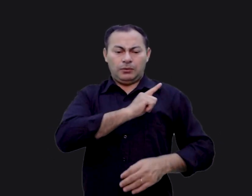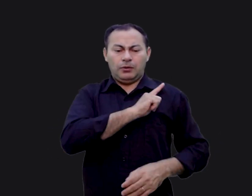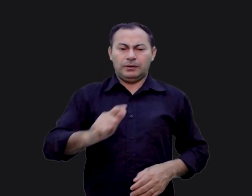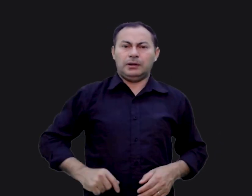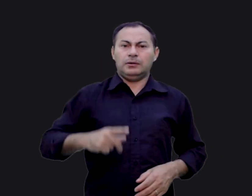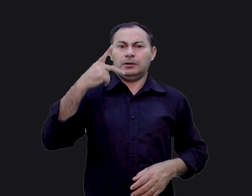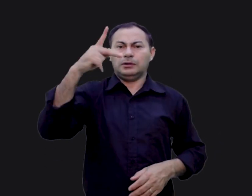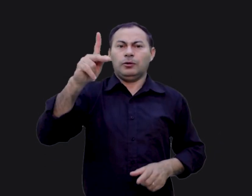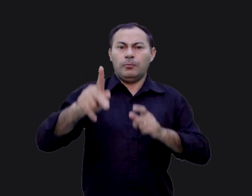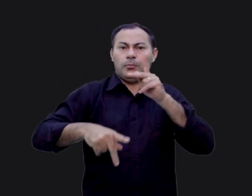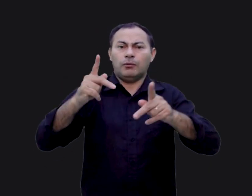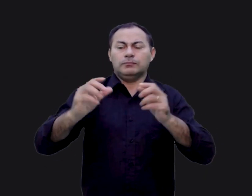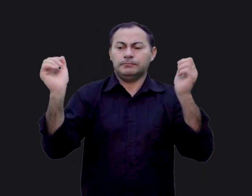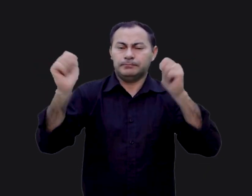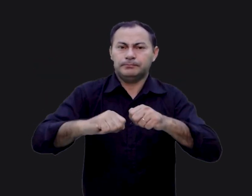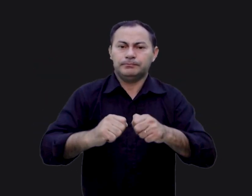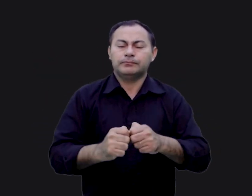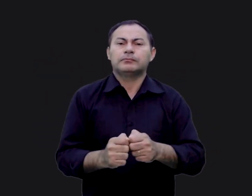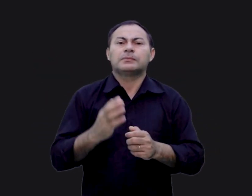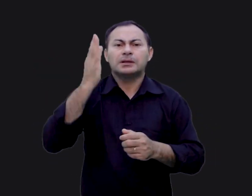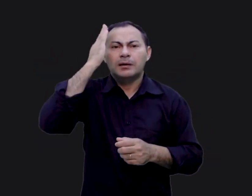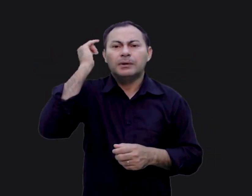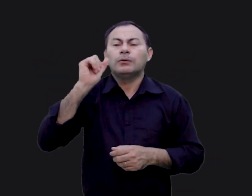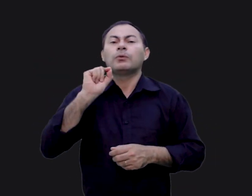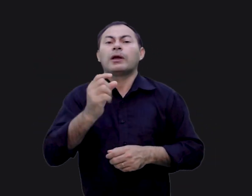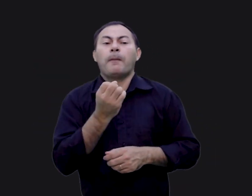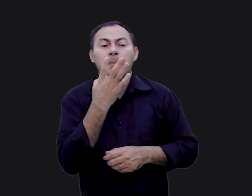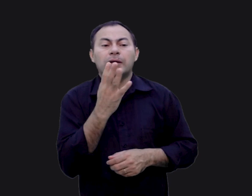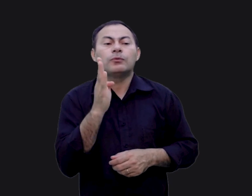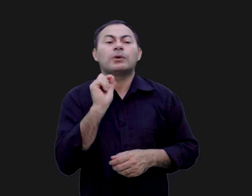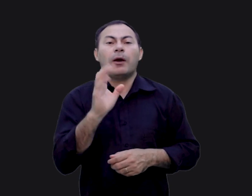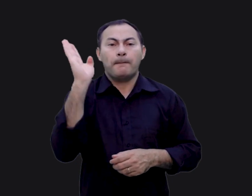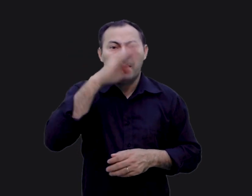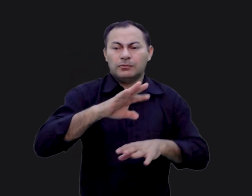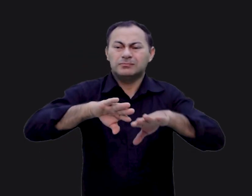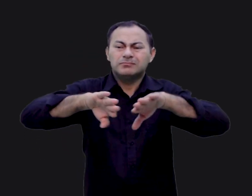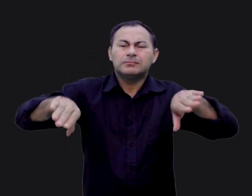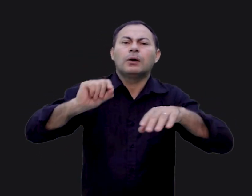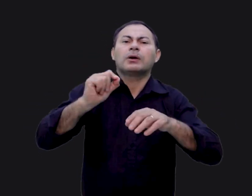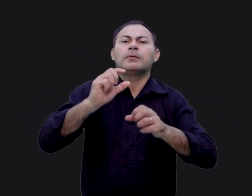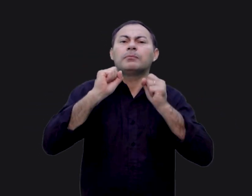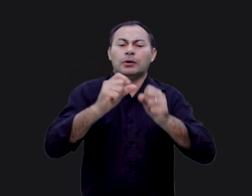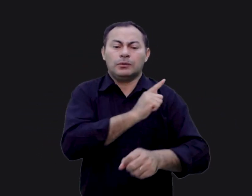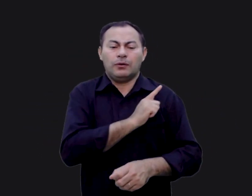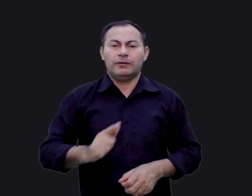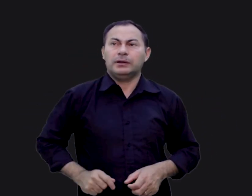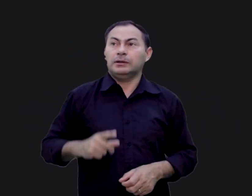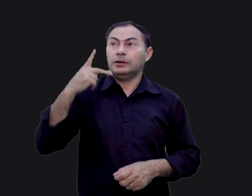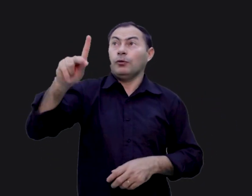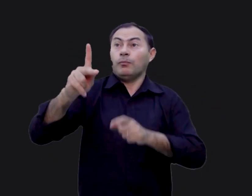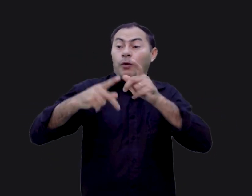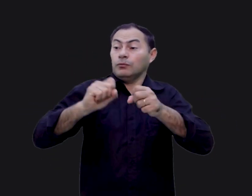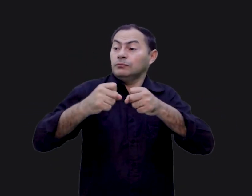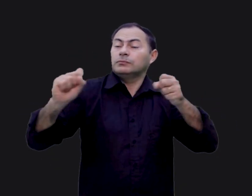para governar o teu povo e capaz de distinguir entre o bem e o mal. Pois quem pode governar esse teu grande